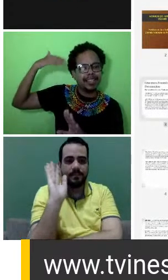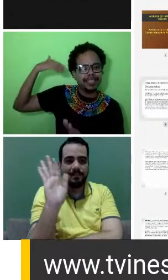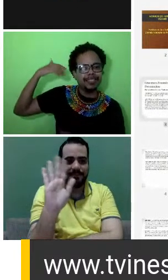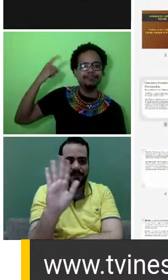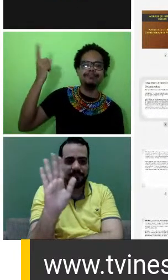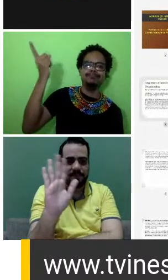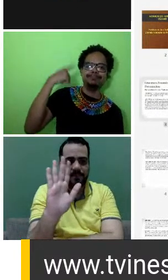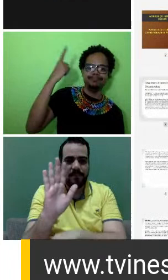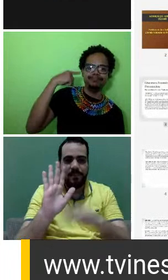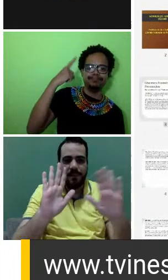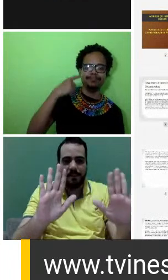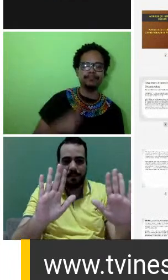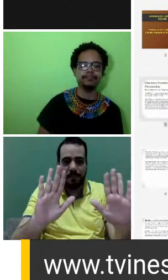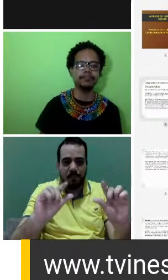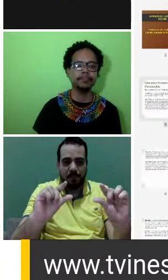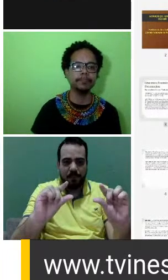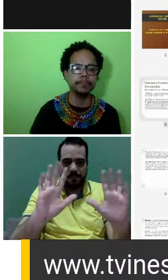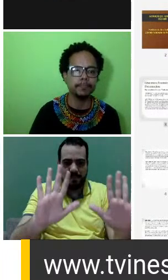E aí